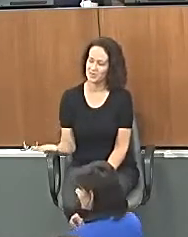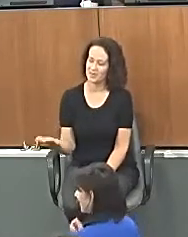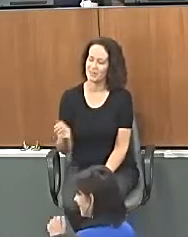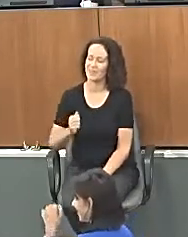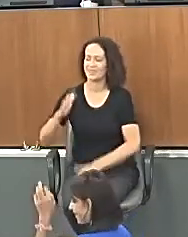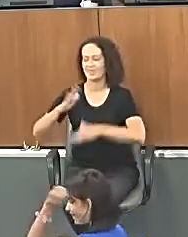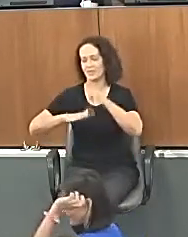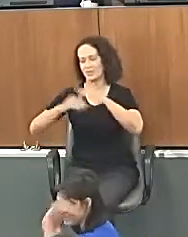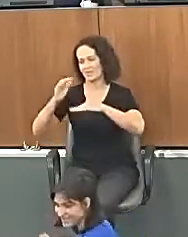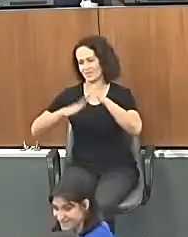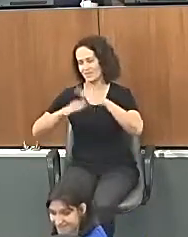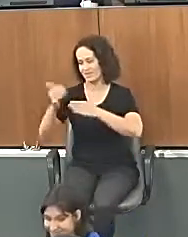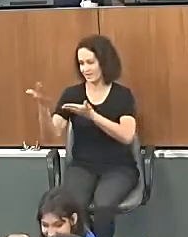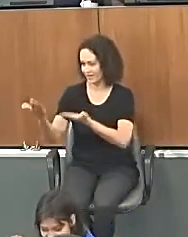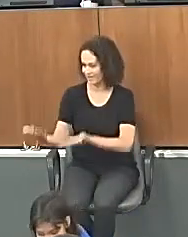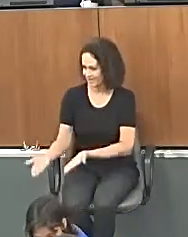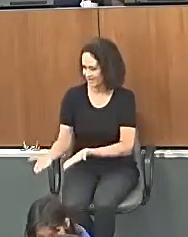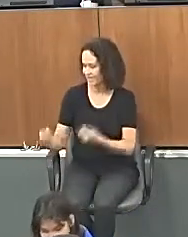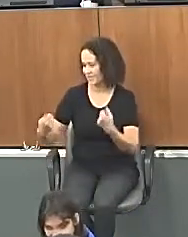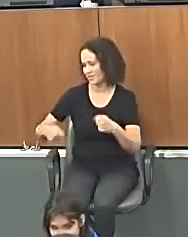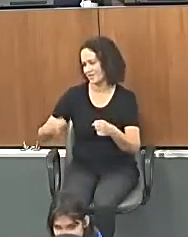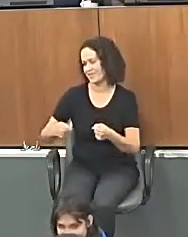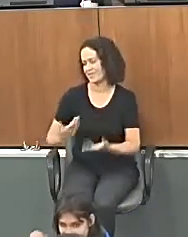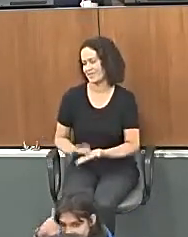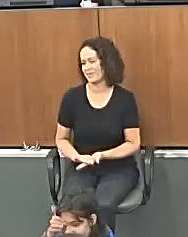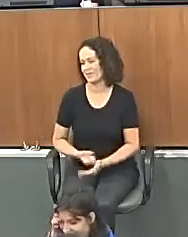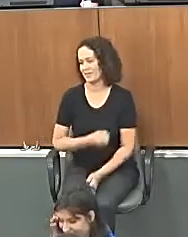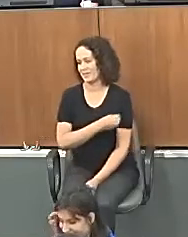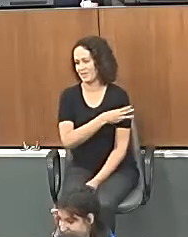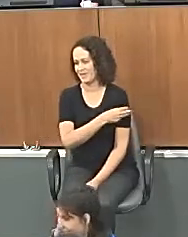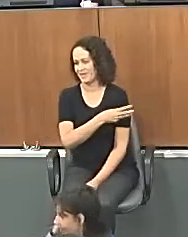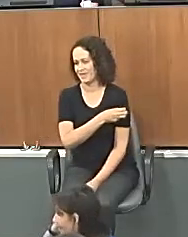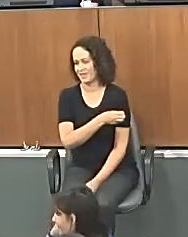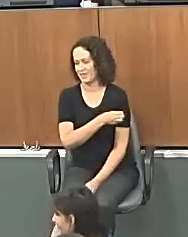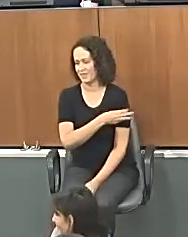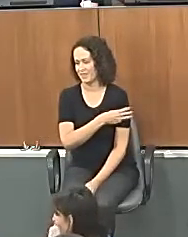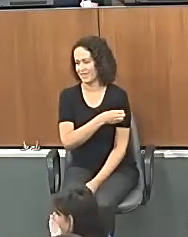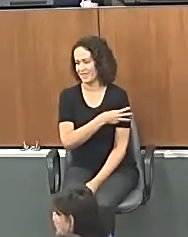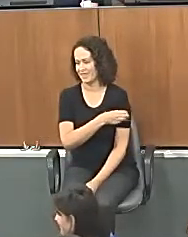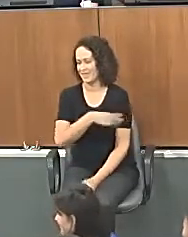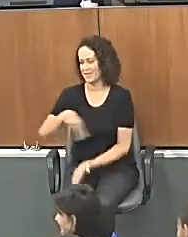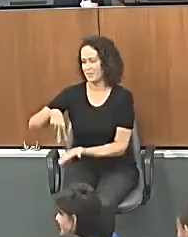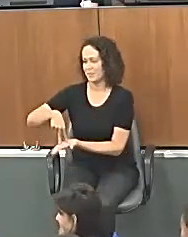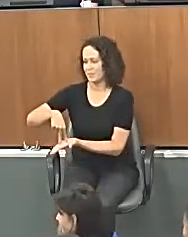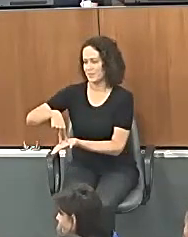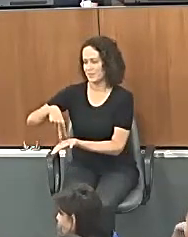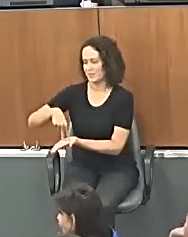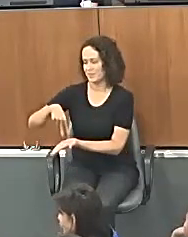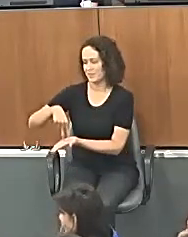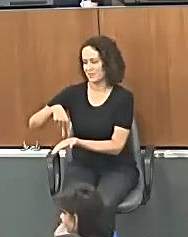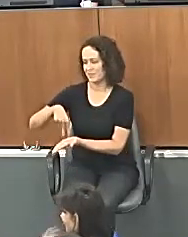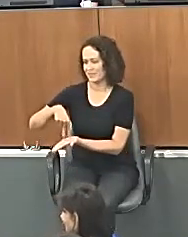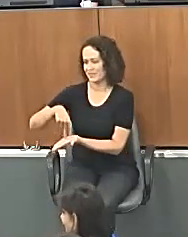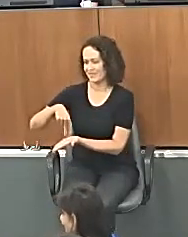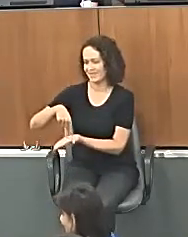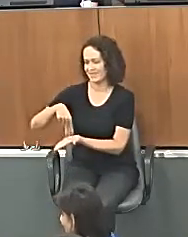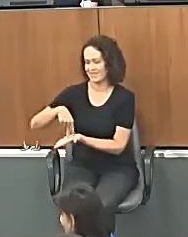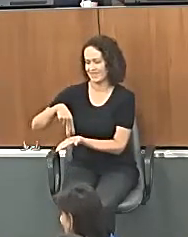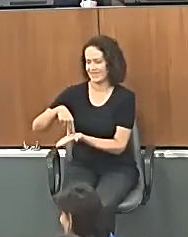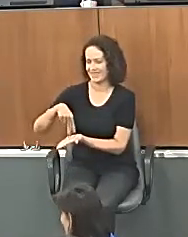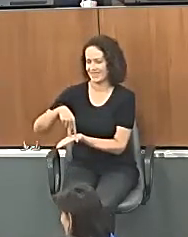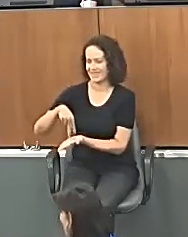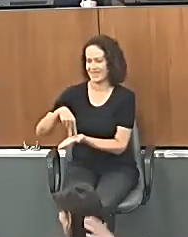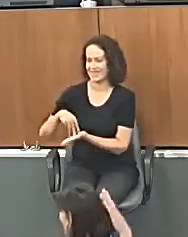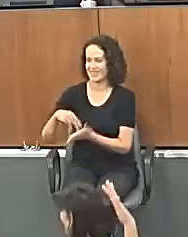profissionais assim que nós precisamos tá maria margarida fica de pé e só pessoal de conhecer minuteen peguei